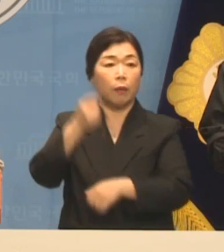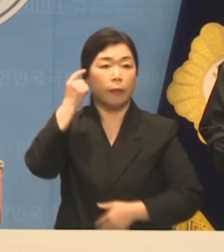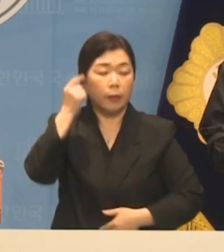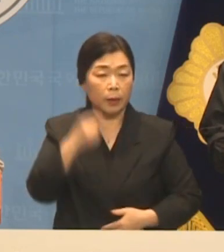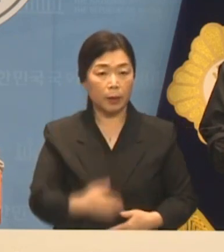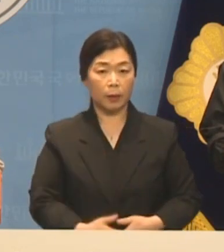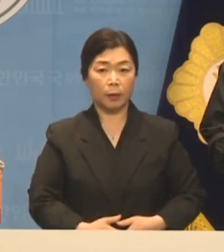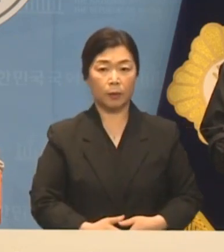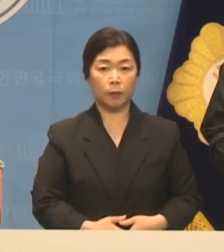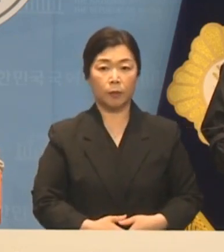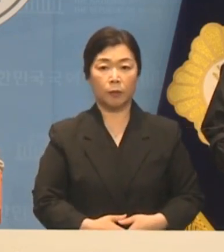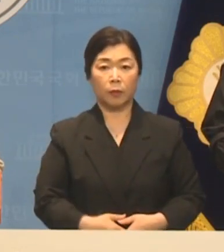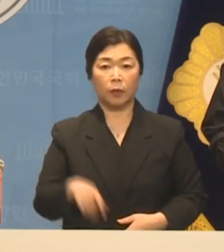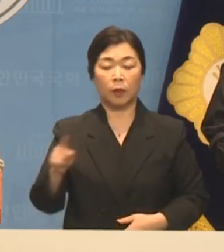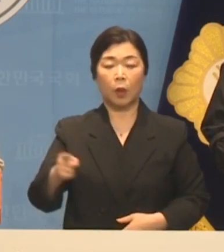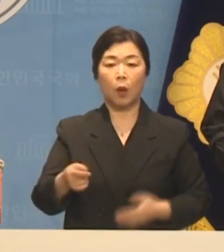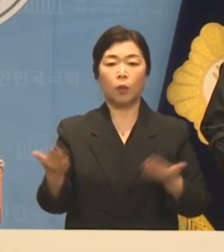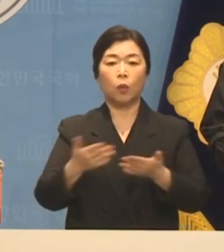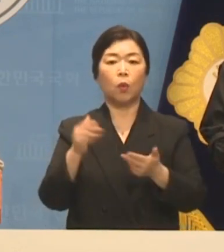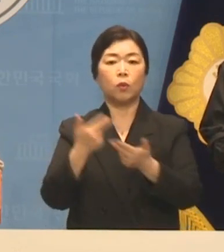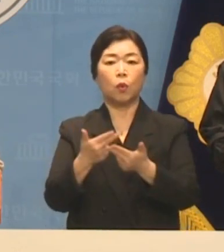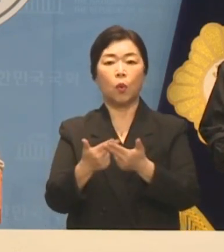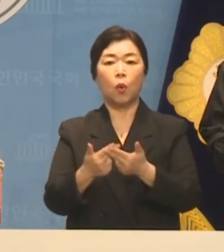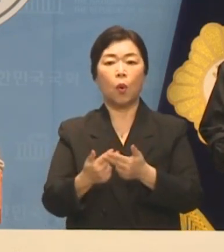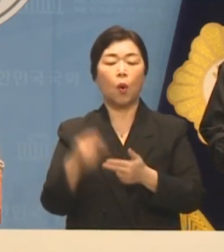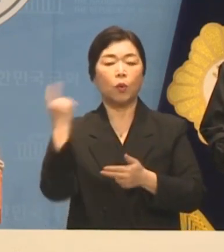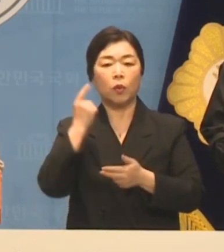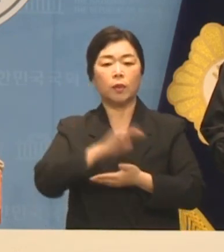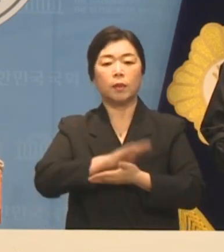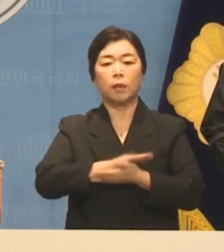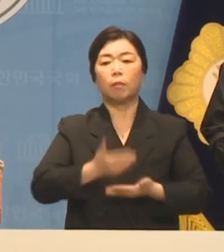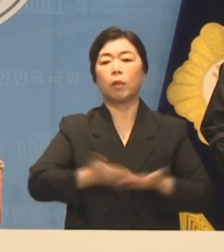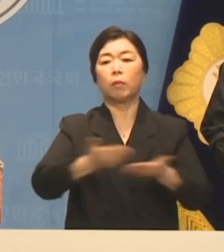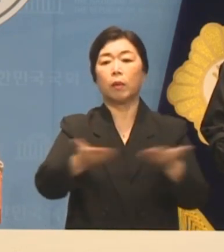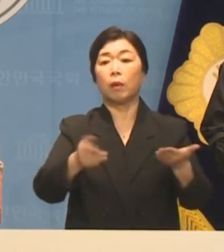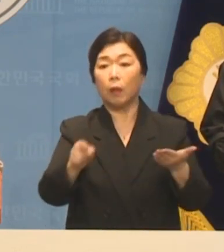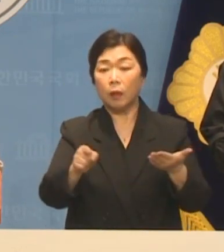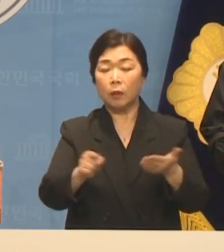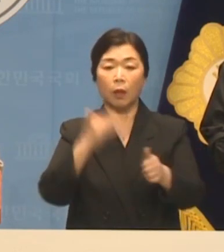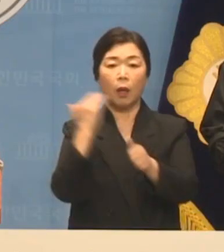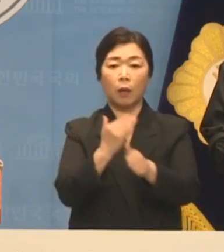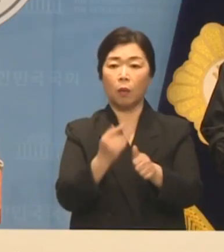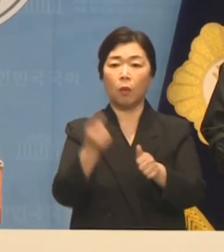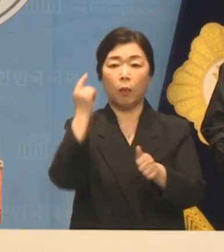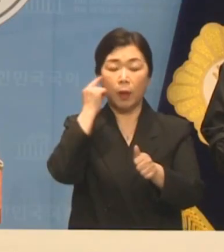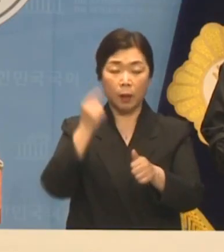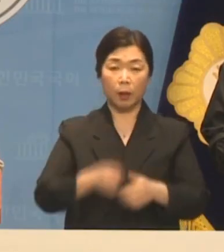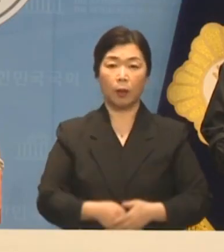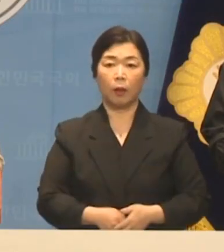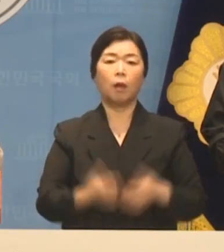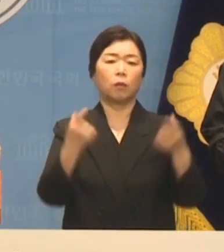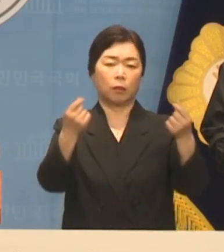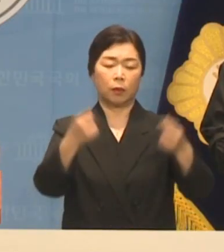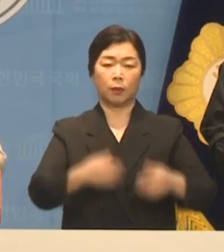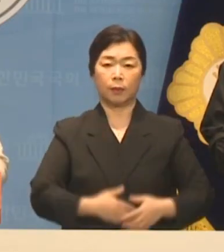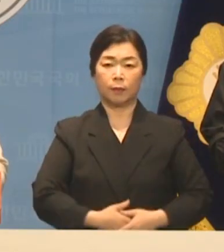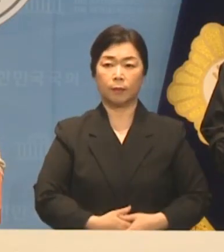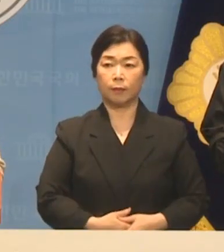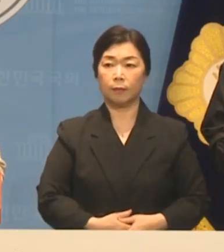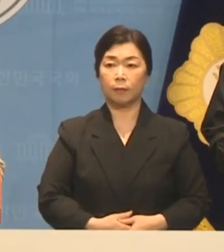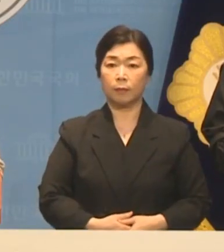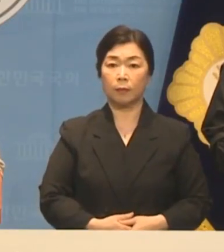노조 소식지를 배포했다고 입찰 제한 해고시킨 것과 무엇이 다릅니까? 쿠팡